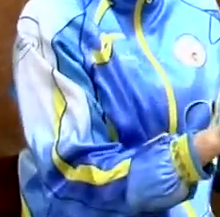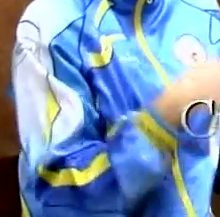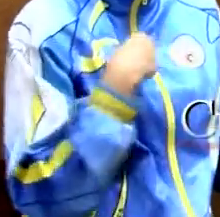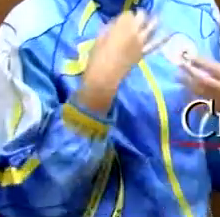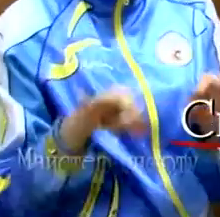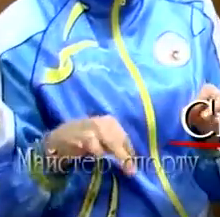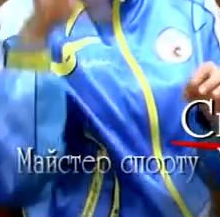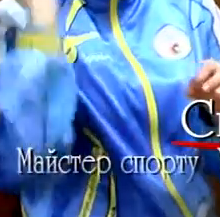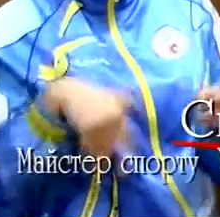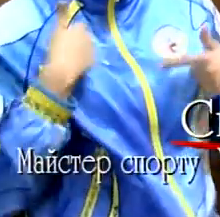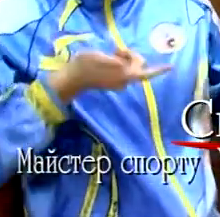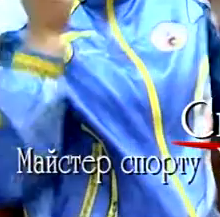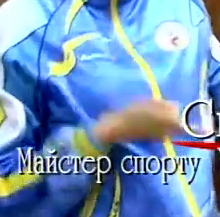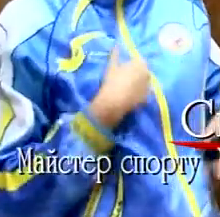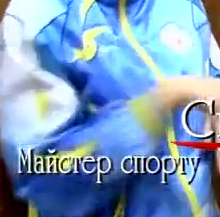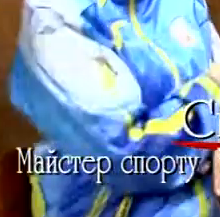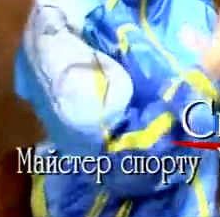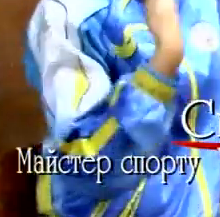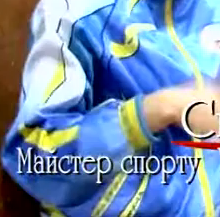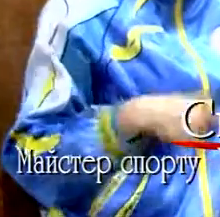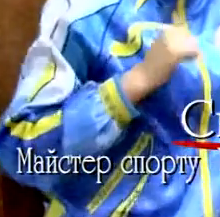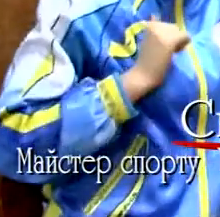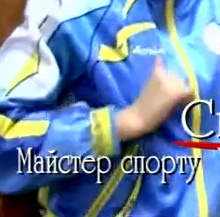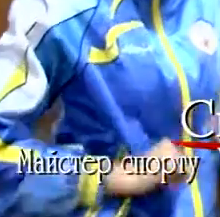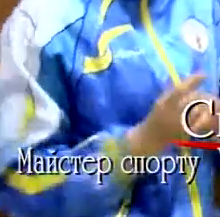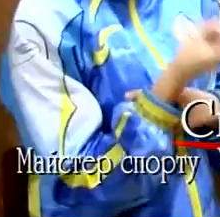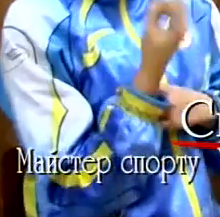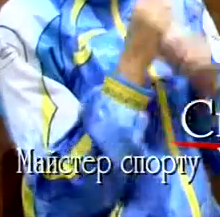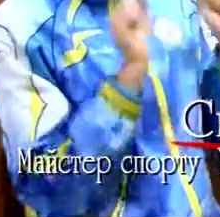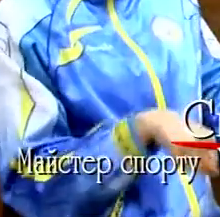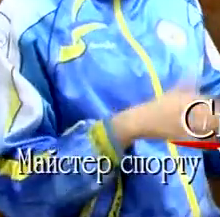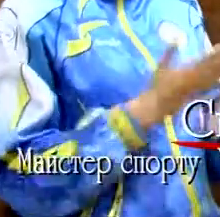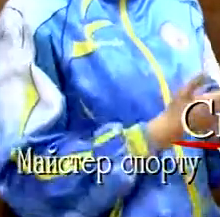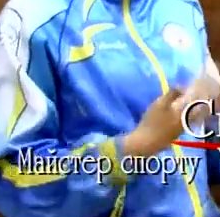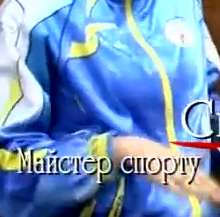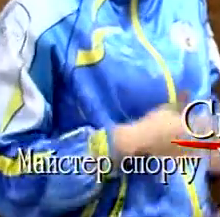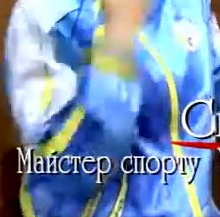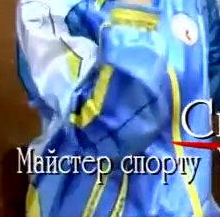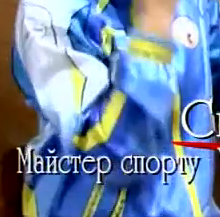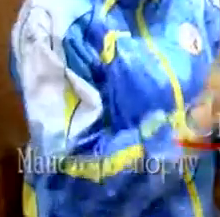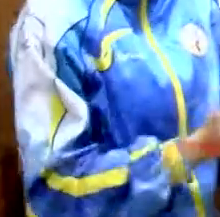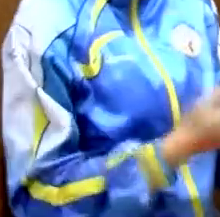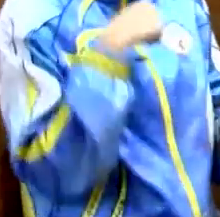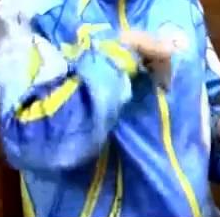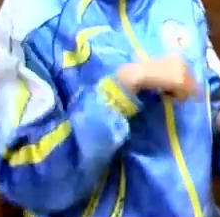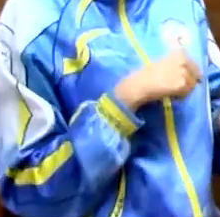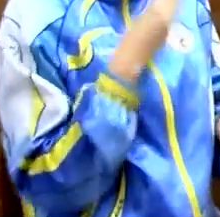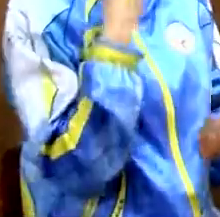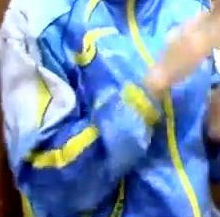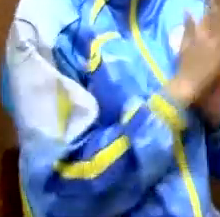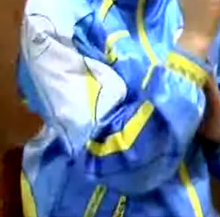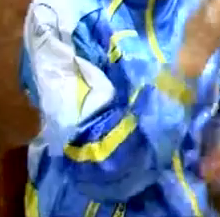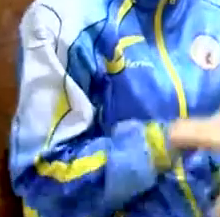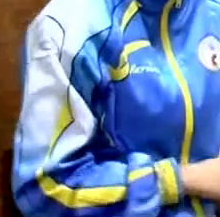Я подивилася на їхню пару нечуючих, і мені теж захотілося. Тепер нам разом дуже добре. Ми разом